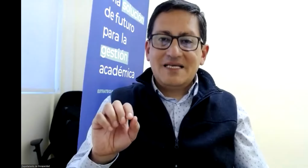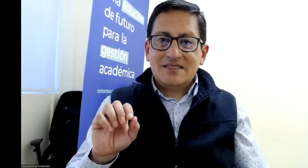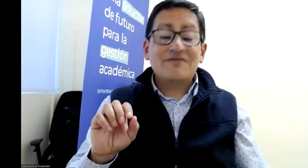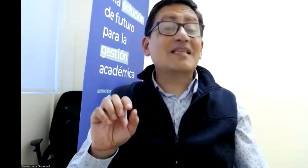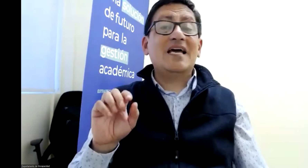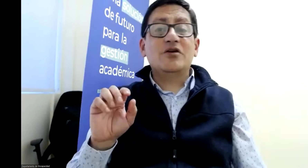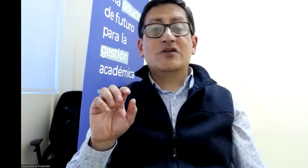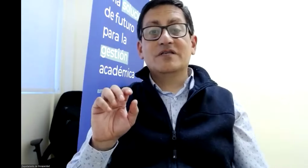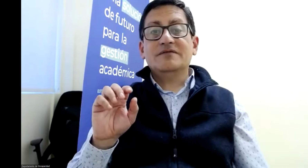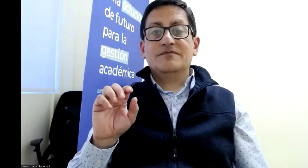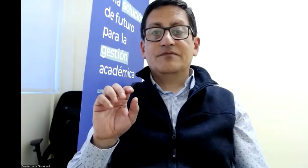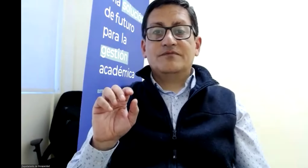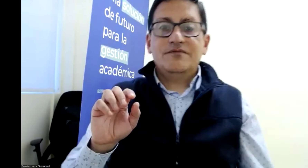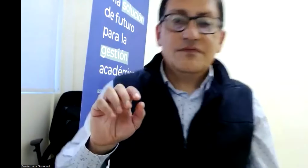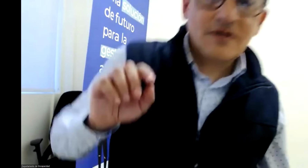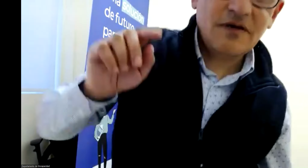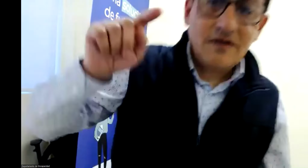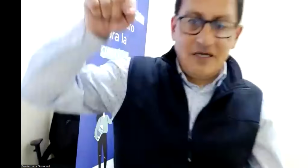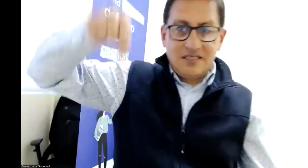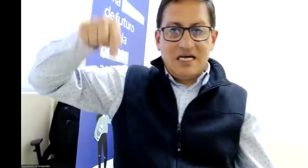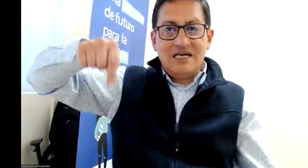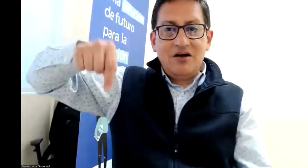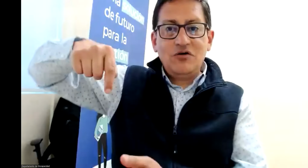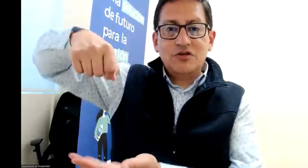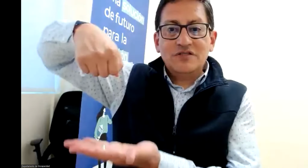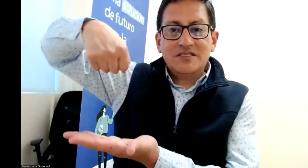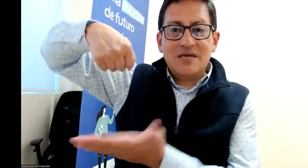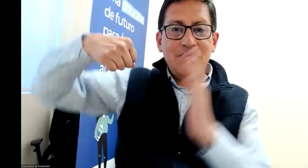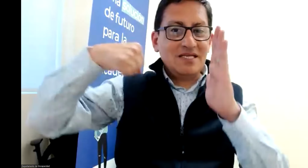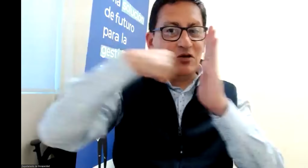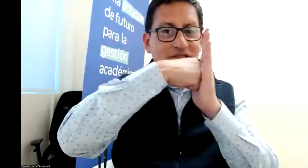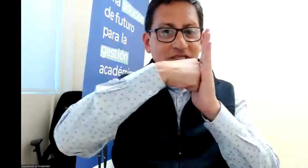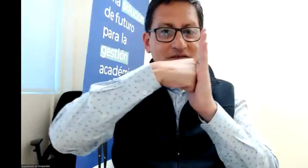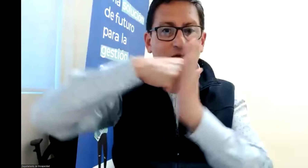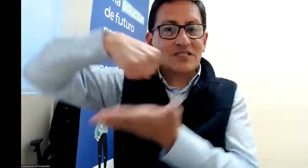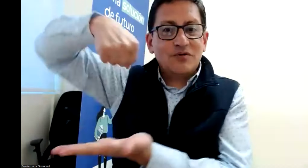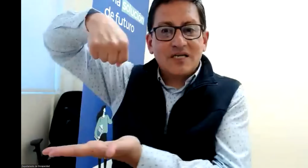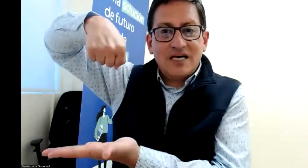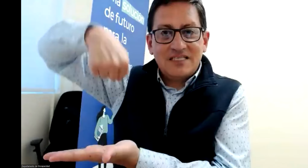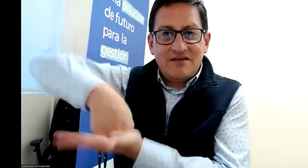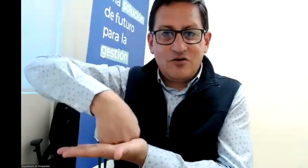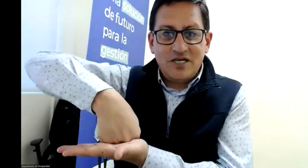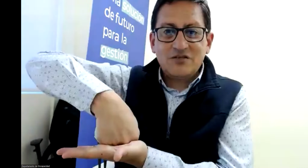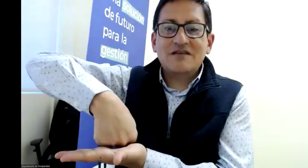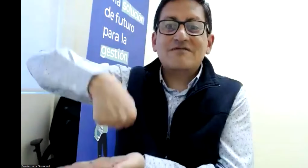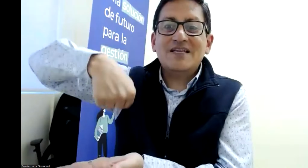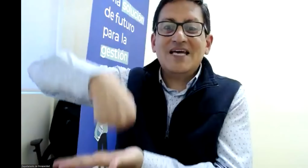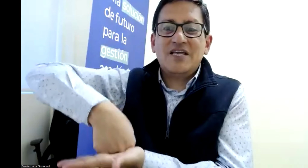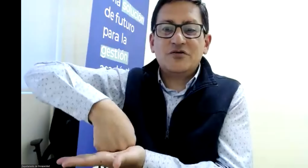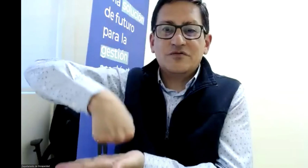mes el fin de año quiero decir es allá abajo entonces en vez de hacerlo así lo hacemos hacia abajo eso es el fin de año